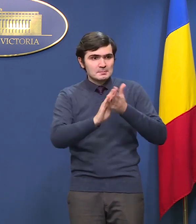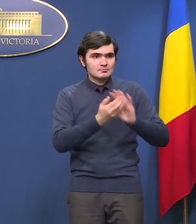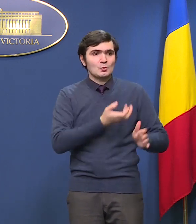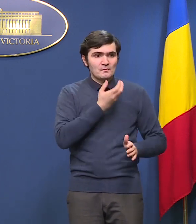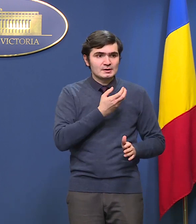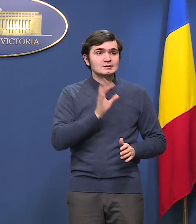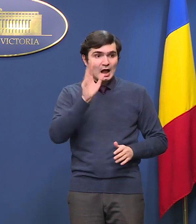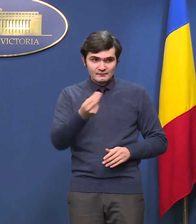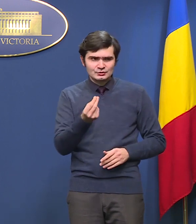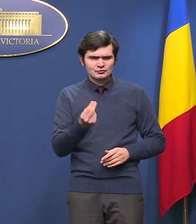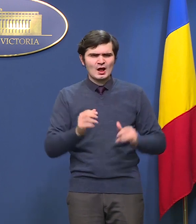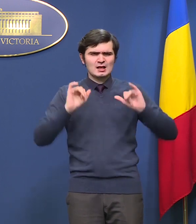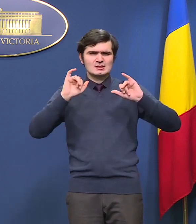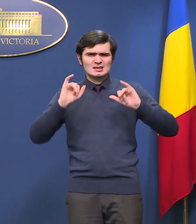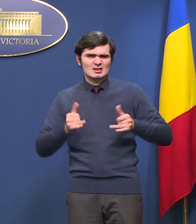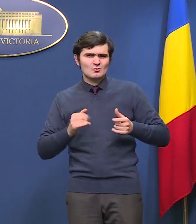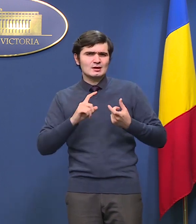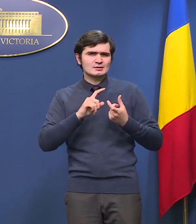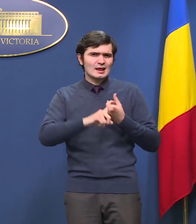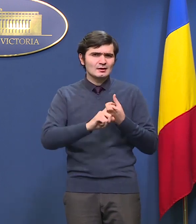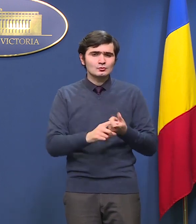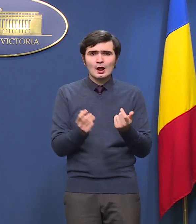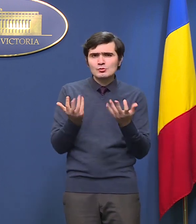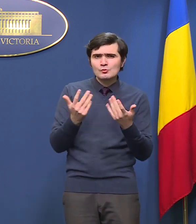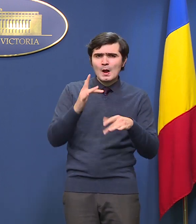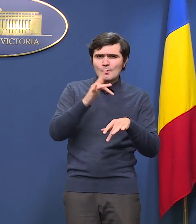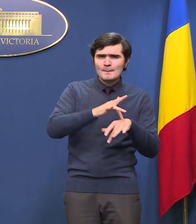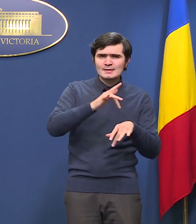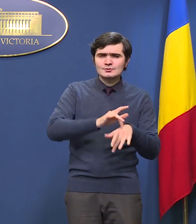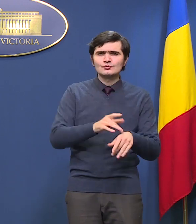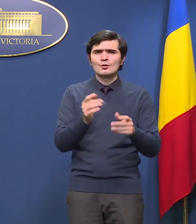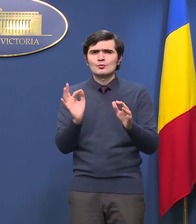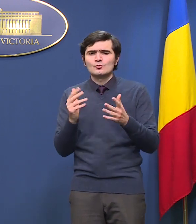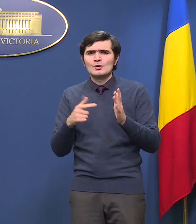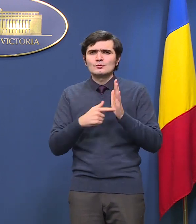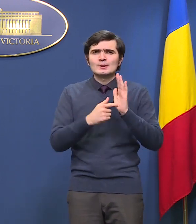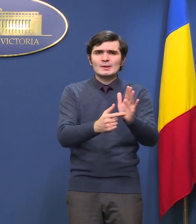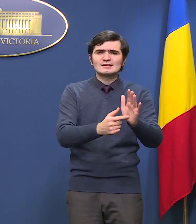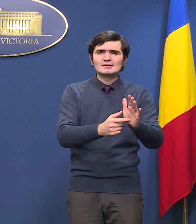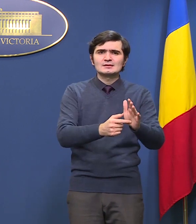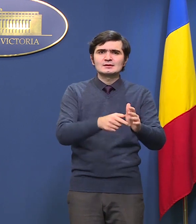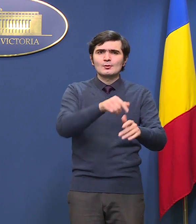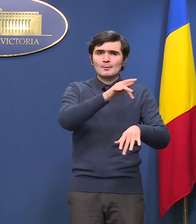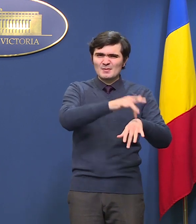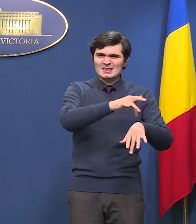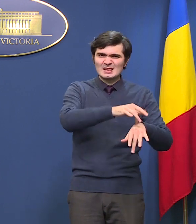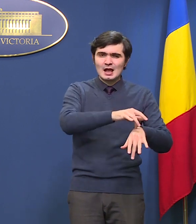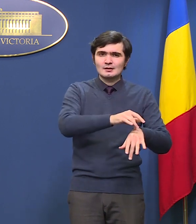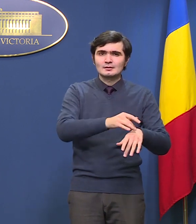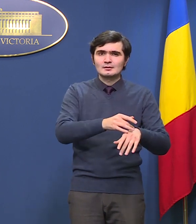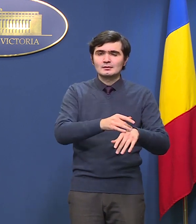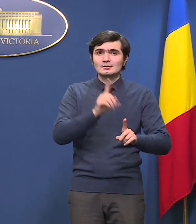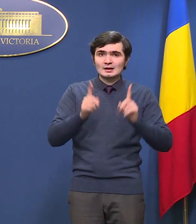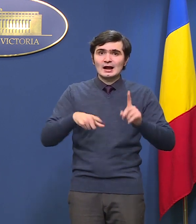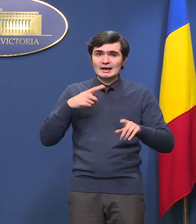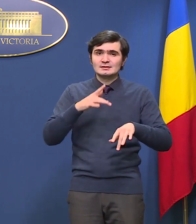acestor discuții o situație privind numărul medicilor și reprezentanților personalului medical care sunt